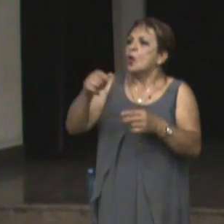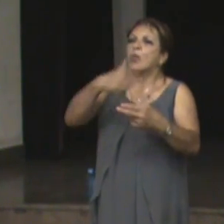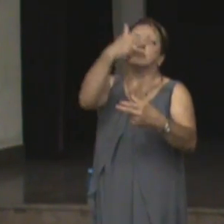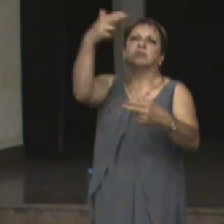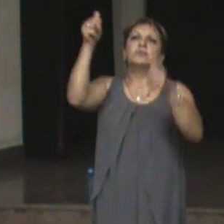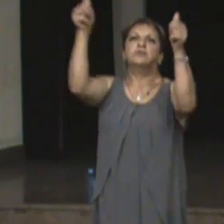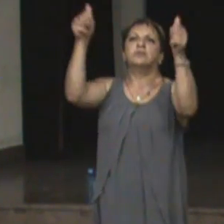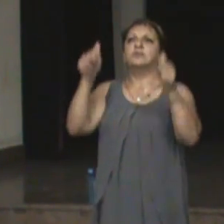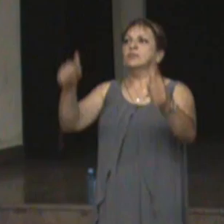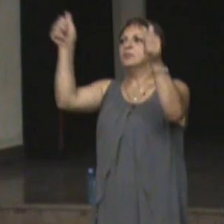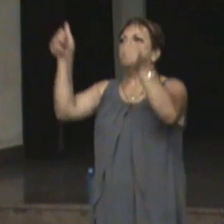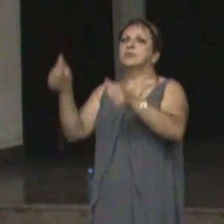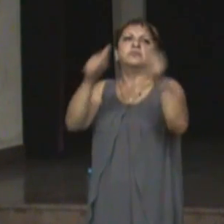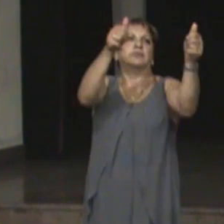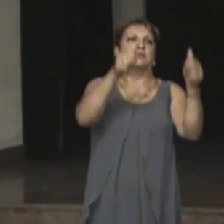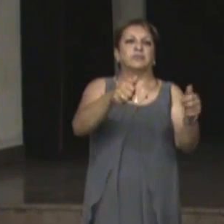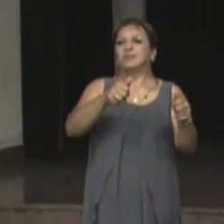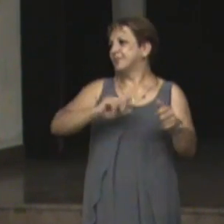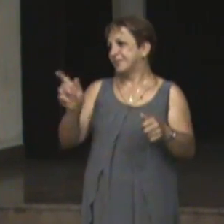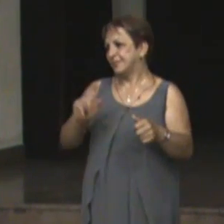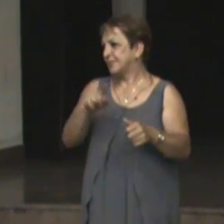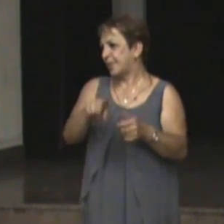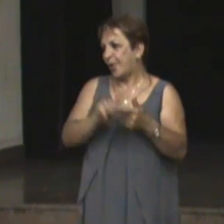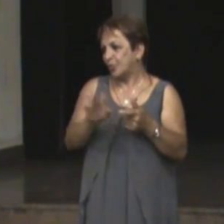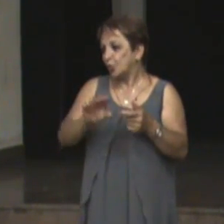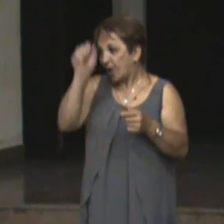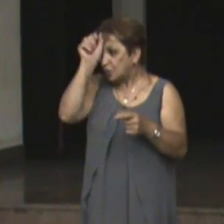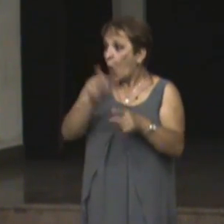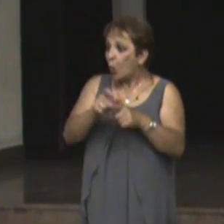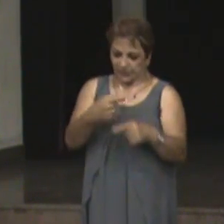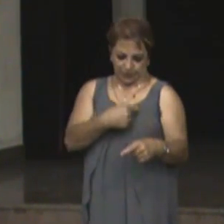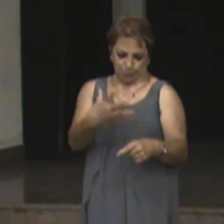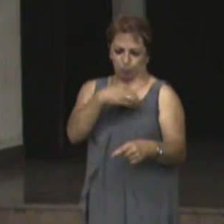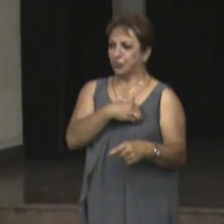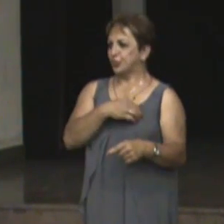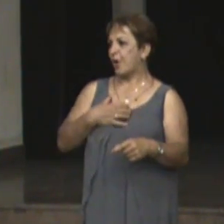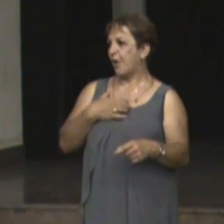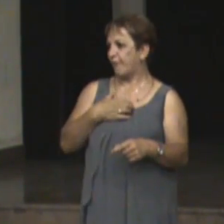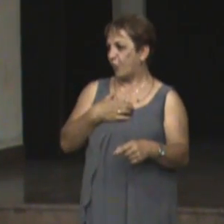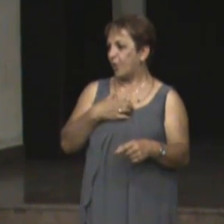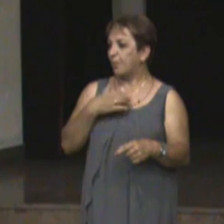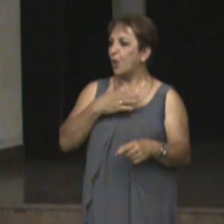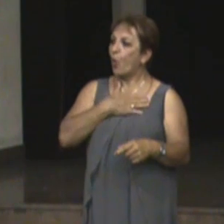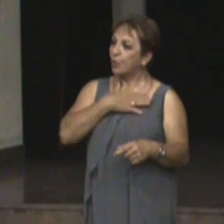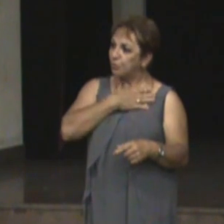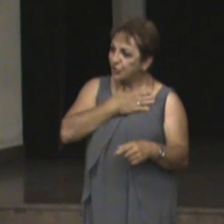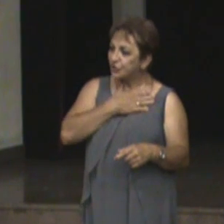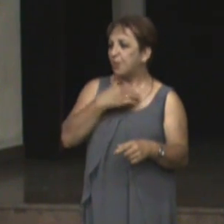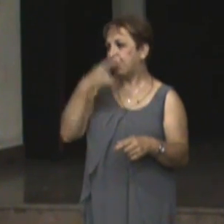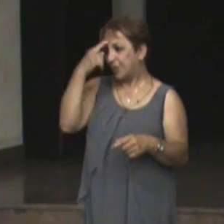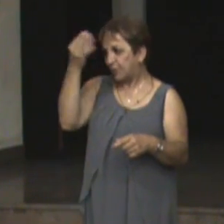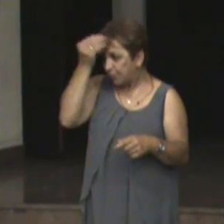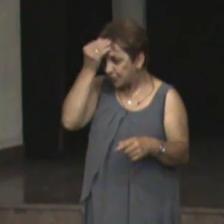նման փակցվի անընդհատ մեր աչքի առաջ։ Աստծո խոսքը մեր սրտում պիտի լինի, մեր հոգում և մեր մտքում պիտի